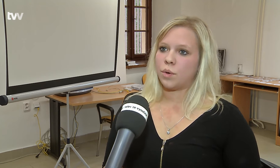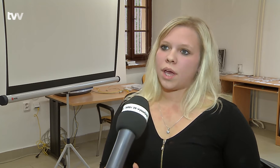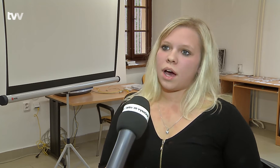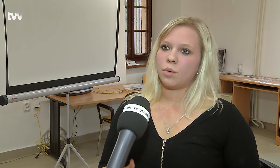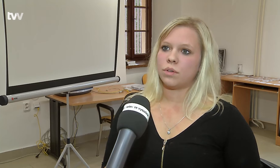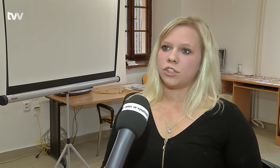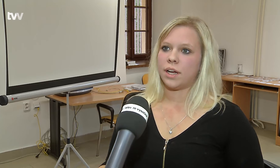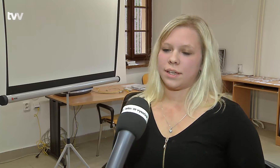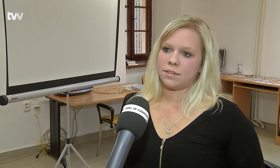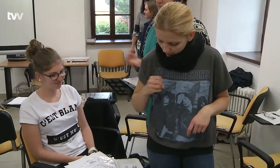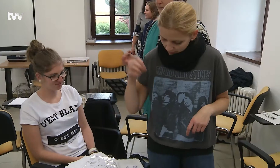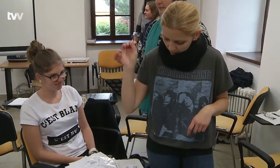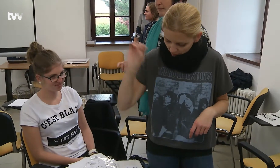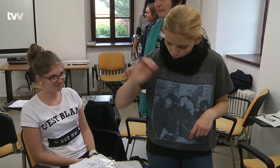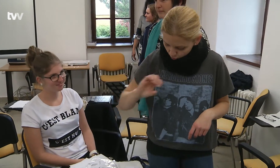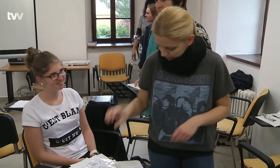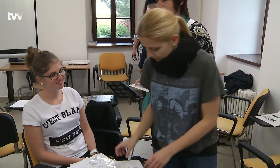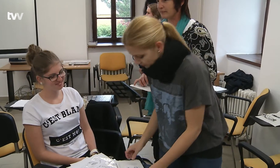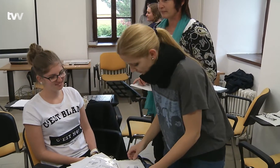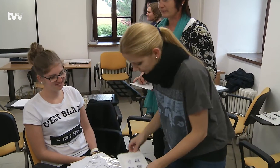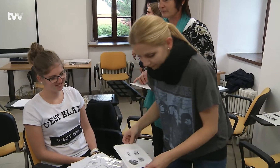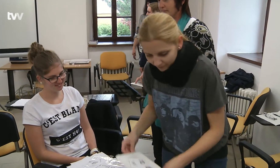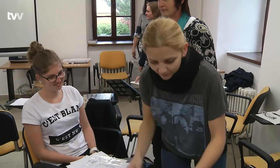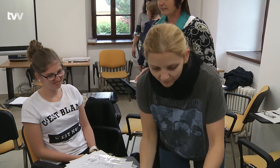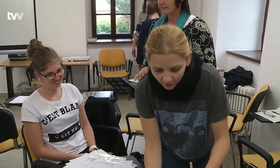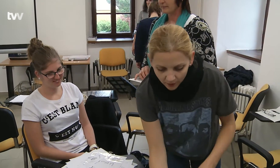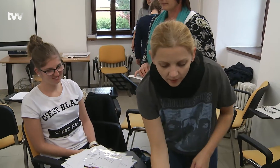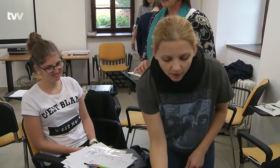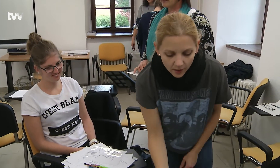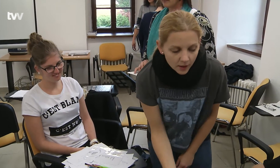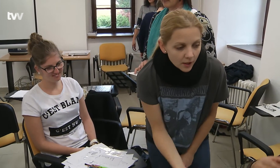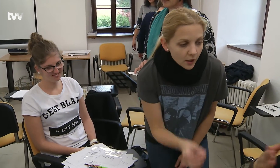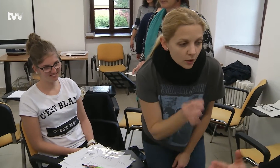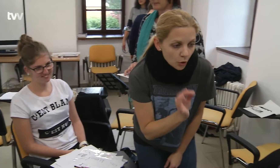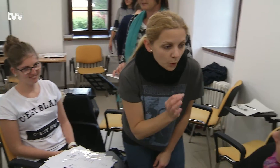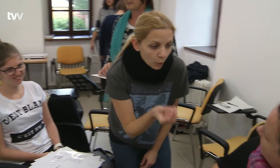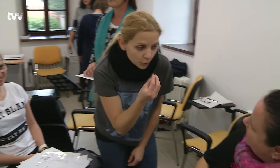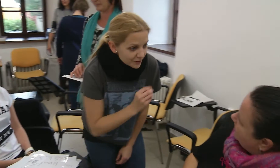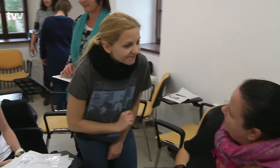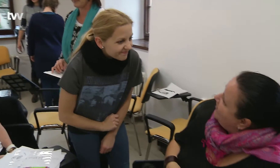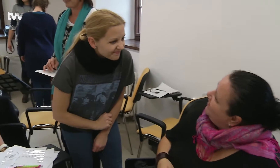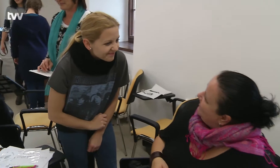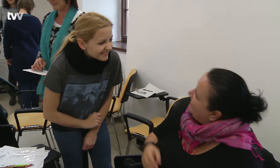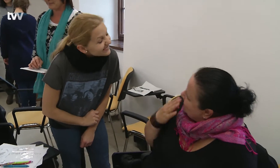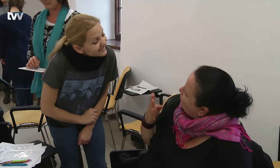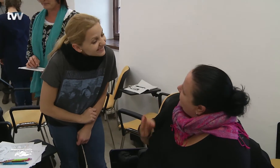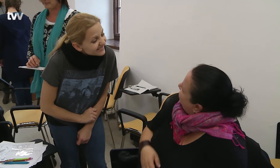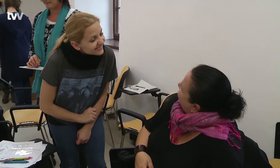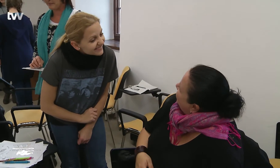já auto včera jet. Mezinárodní znakový jazyk sice existuje, ale používá se jen při zvláštních příležitostech. Neexistuje žádná